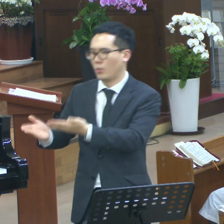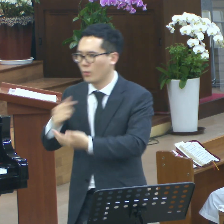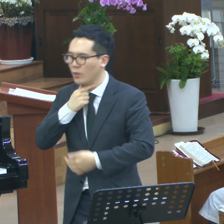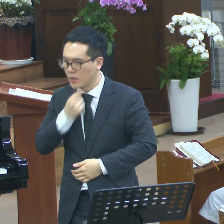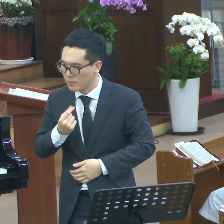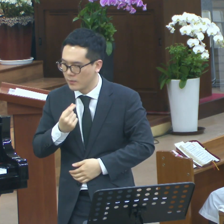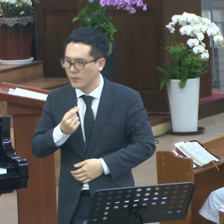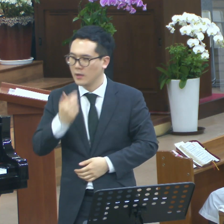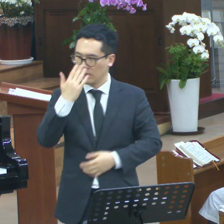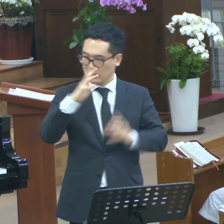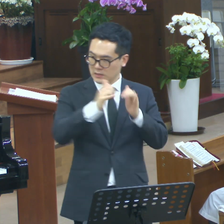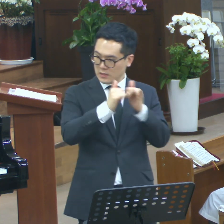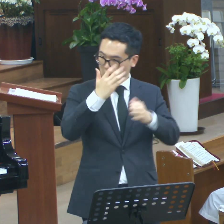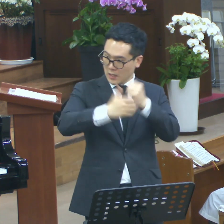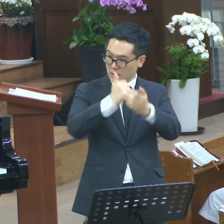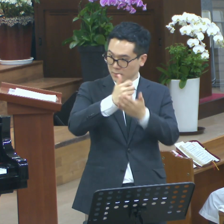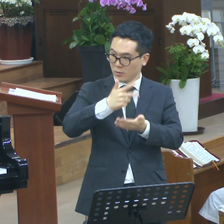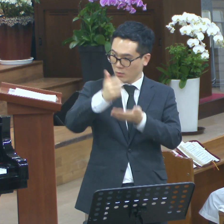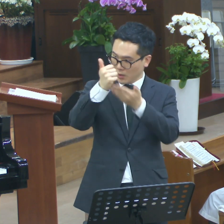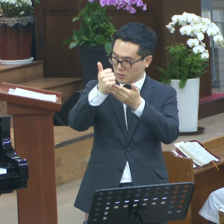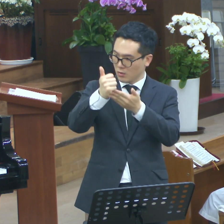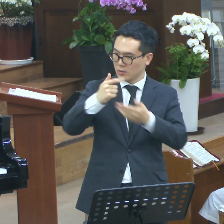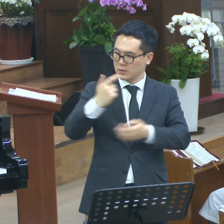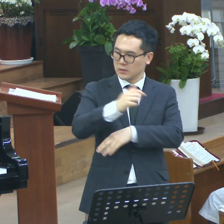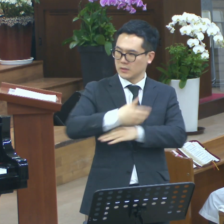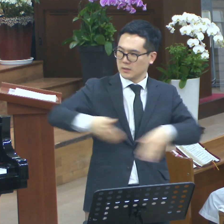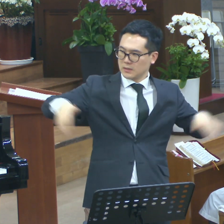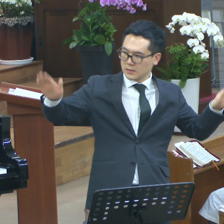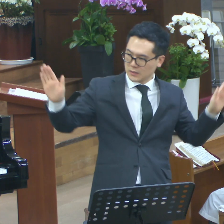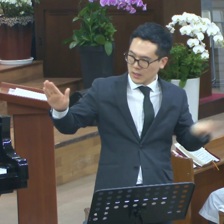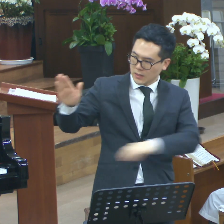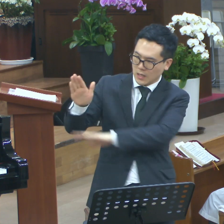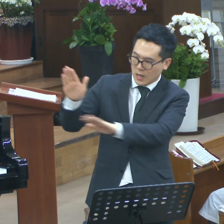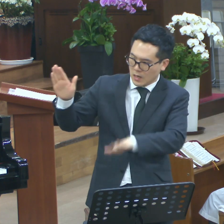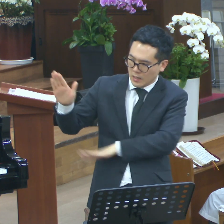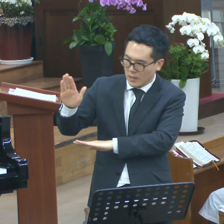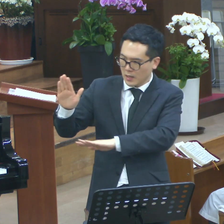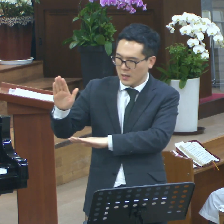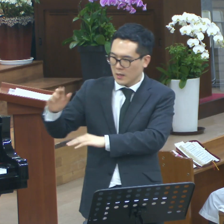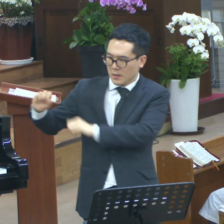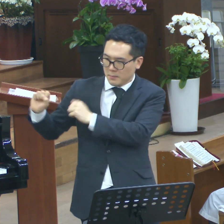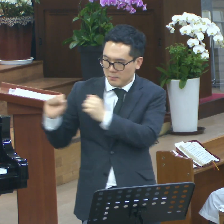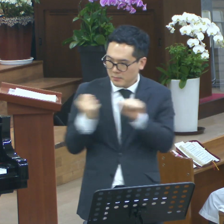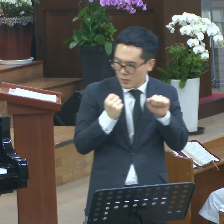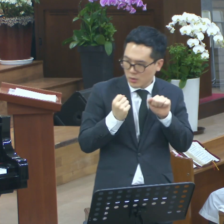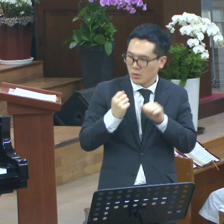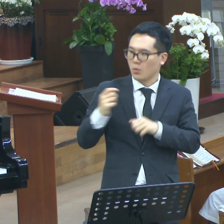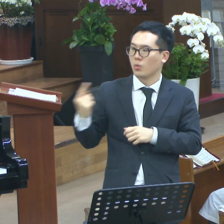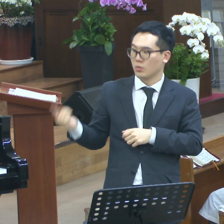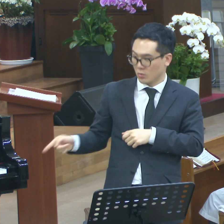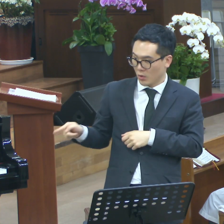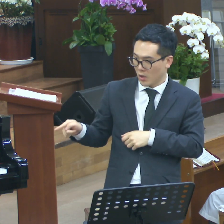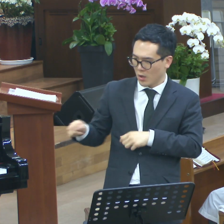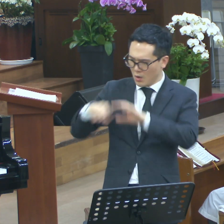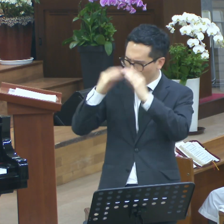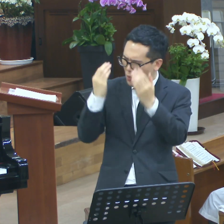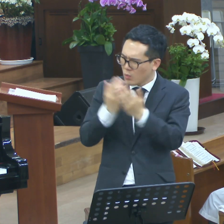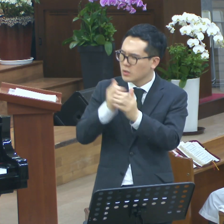이스라엘 하나님 여호와께서 그의 날개 아래 보호를 받으러 온 내게 온전한 상 주시기를 원하노라